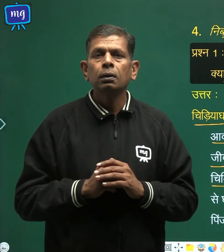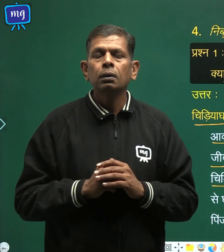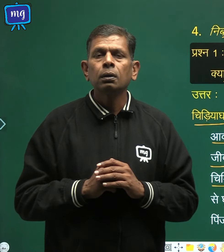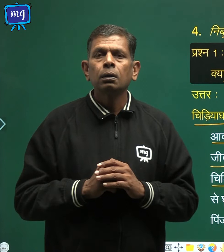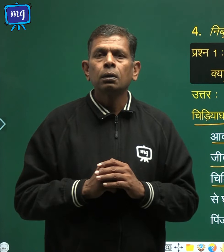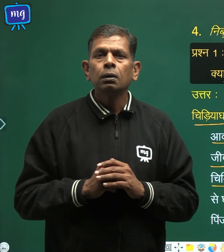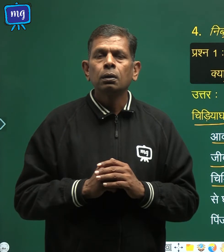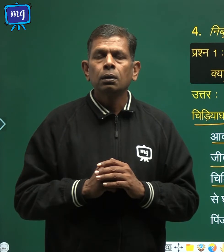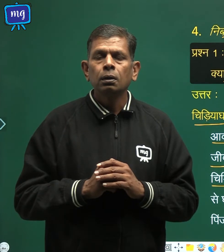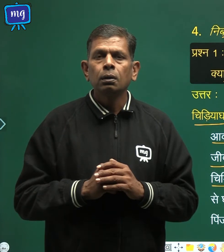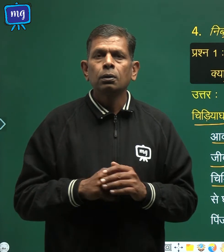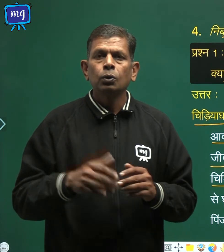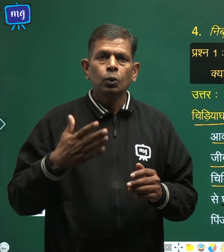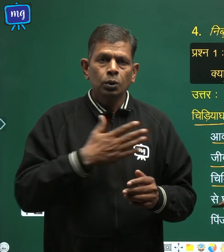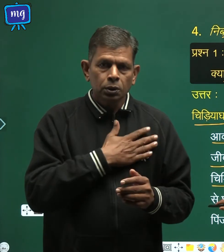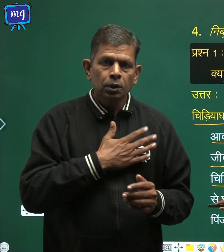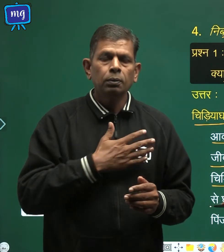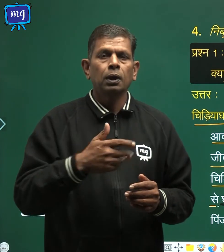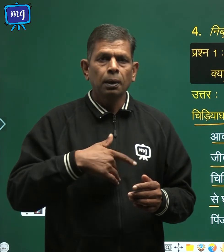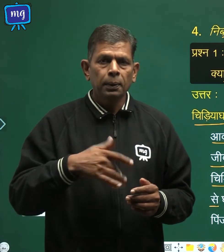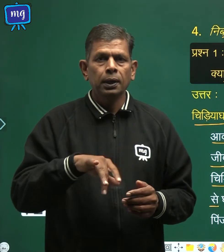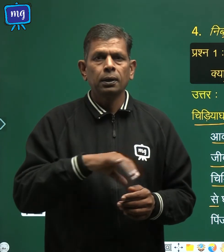प्राणी अपनी इच्छा से